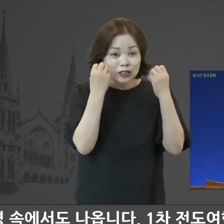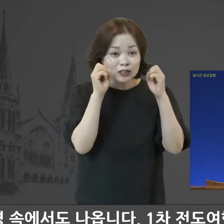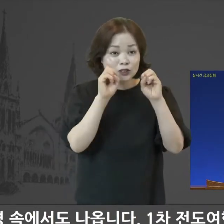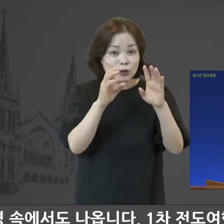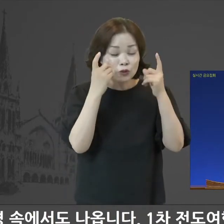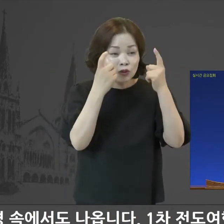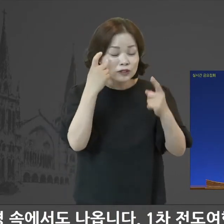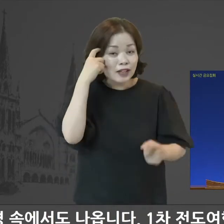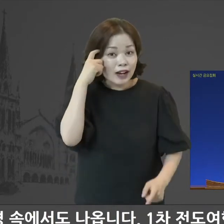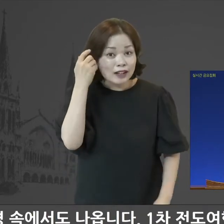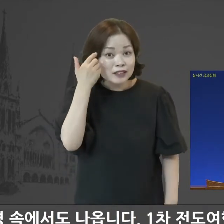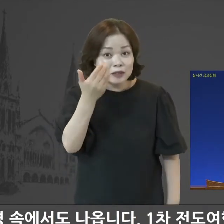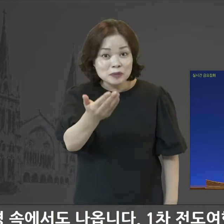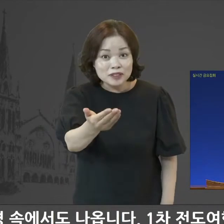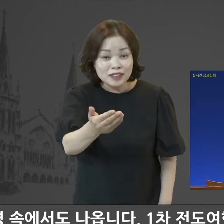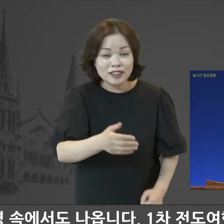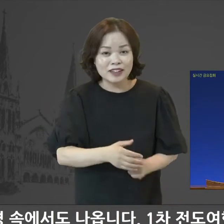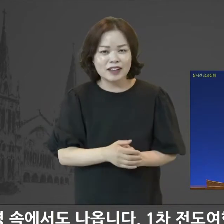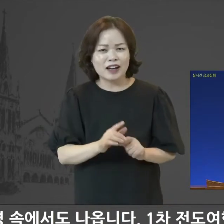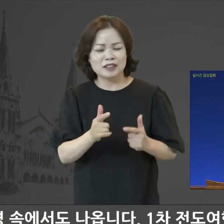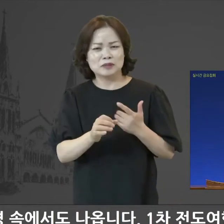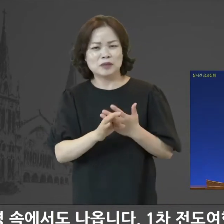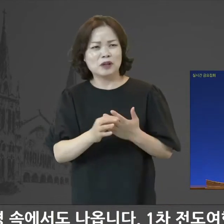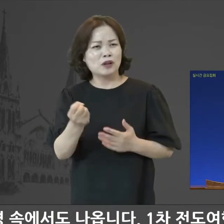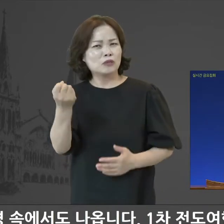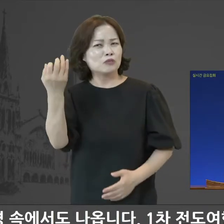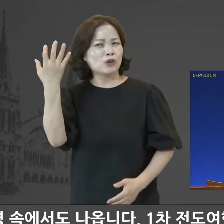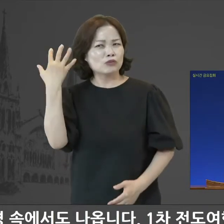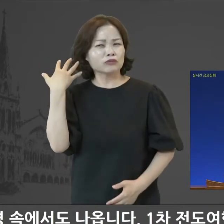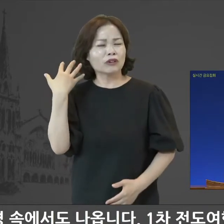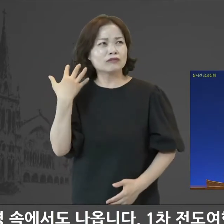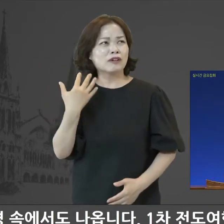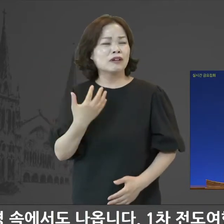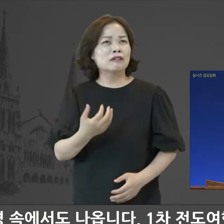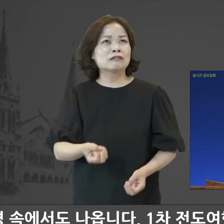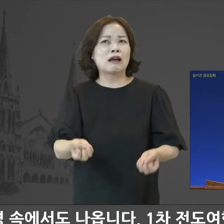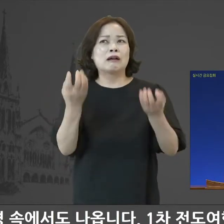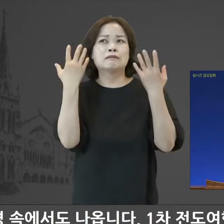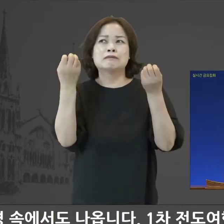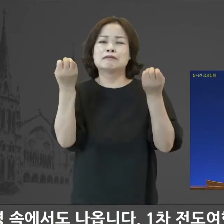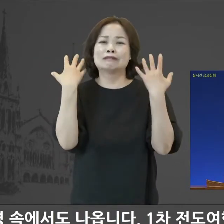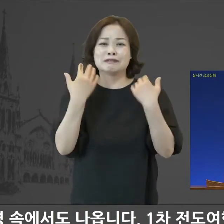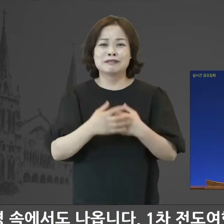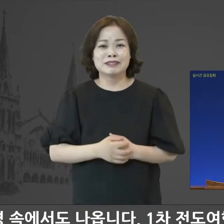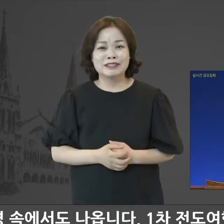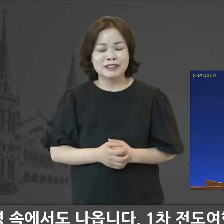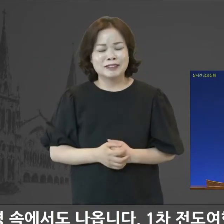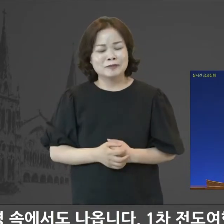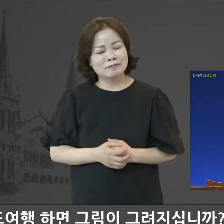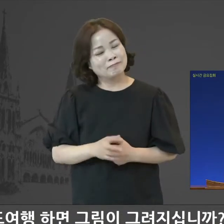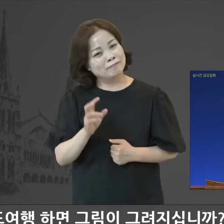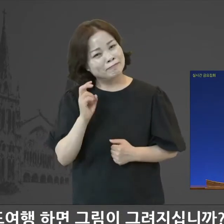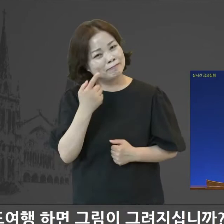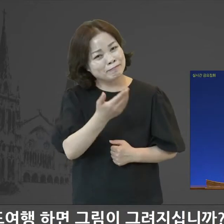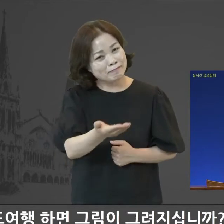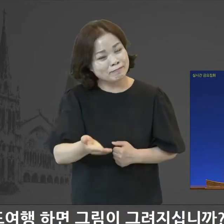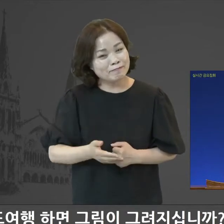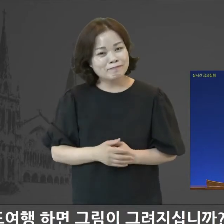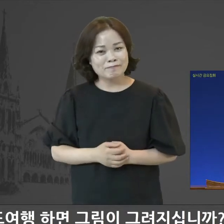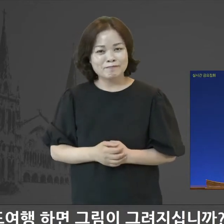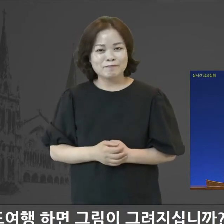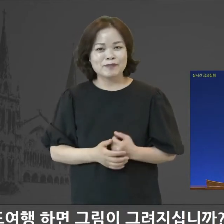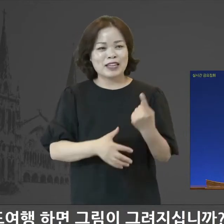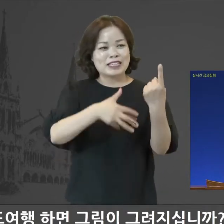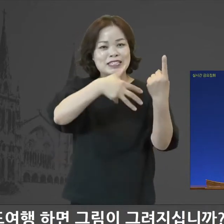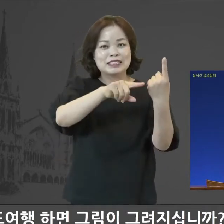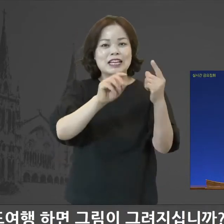그려지십니까? 아니면 목사님 몇 주 전까지는 그려졌는데 그새 또 까먹었는데요, 뭐 그러실 겁니까?